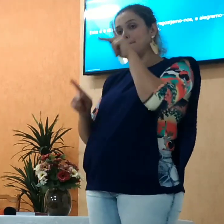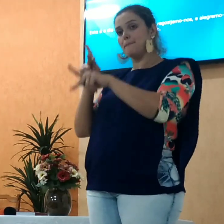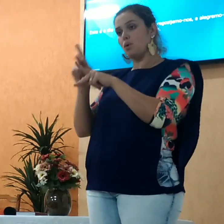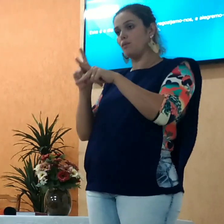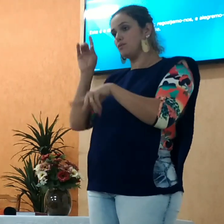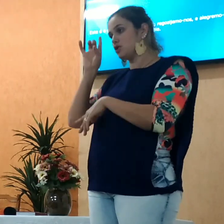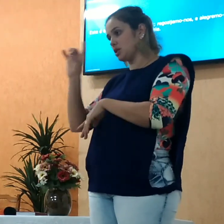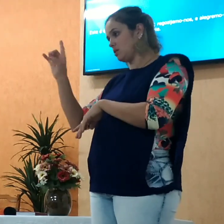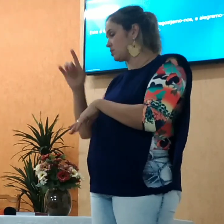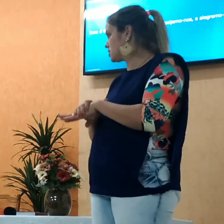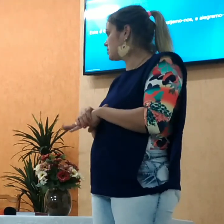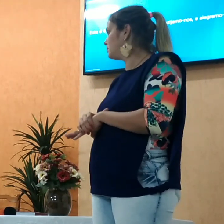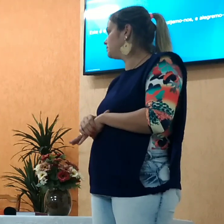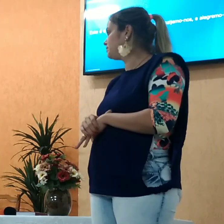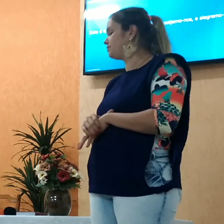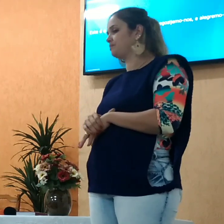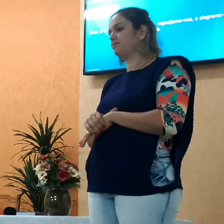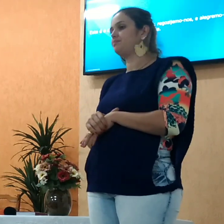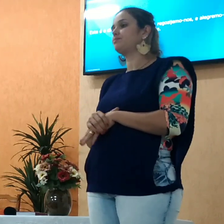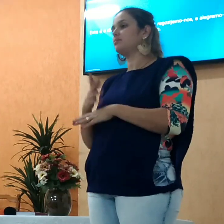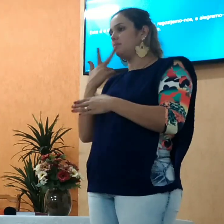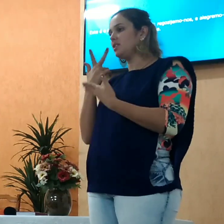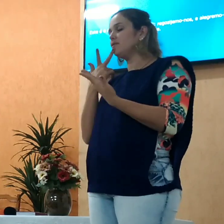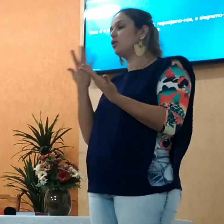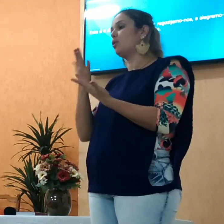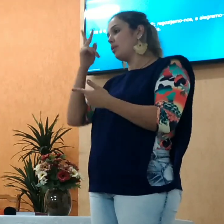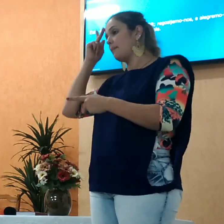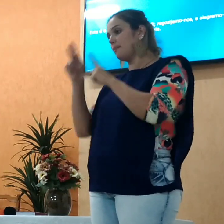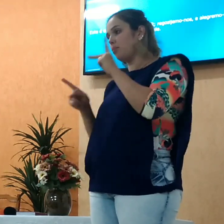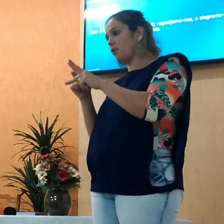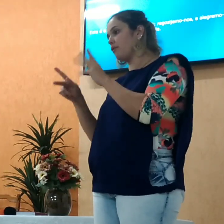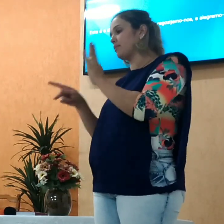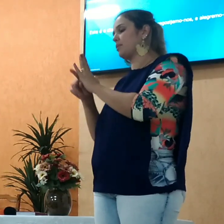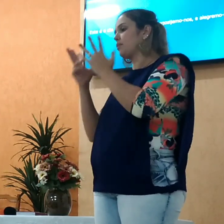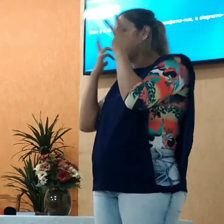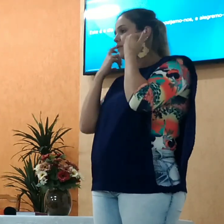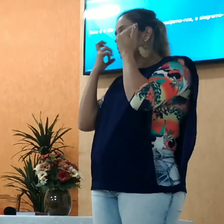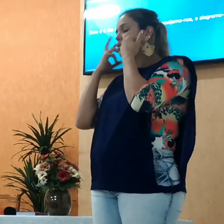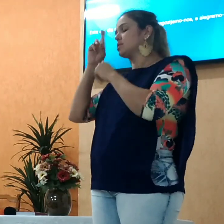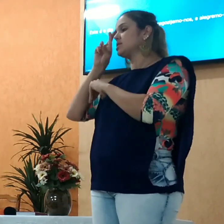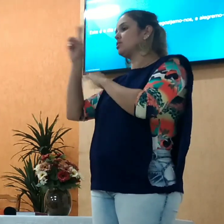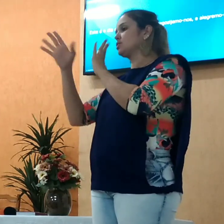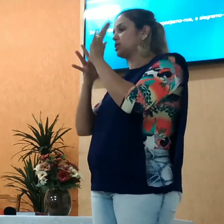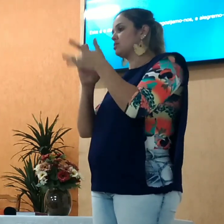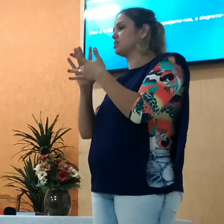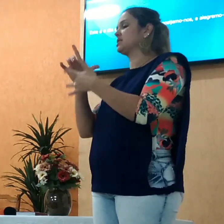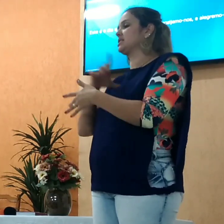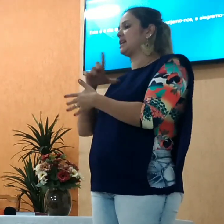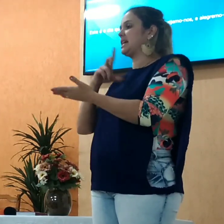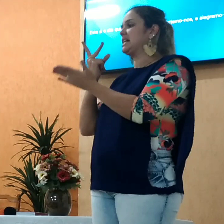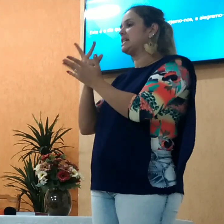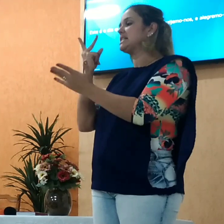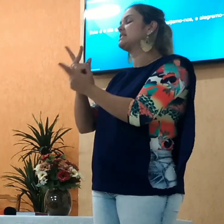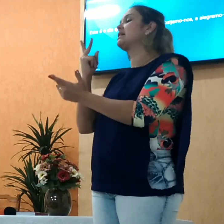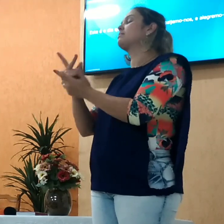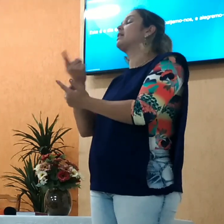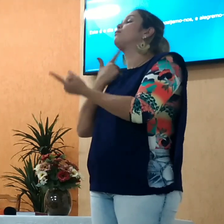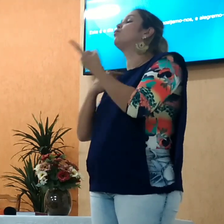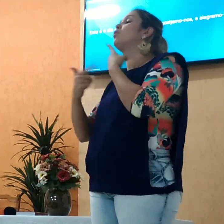o Senhor estava falando, o povo de Deus, a ovelha do seu pasto, o Senhor, ele tem sempre um desejo de